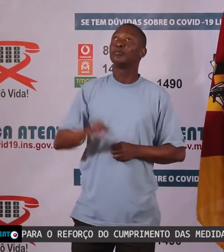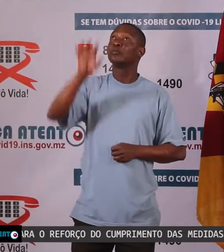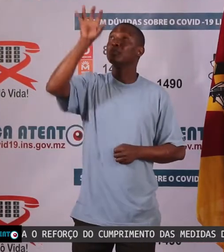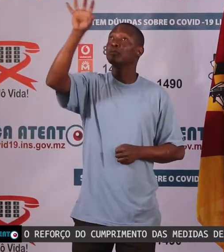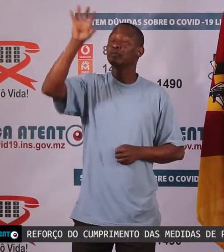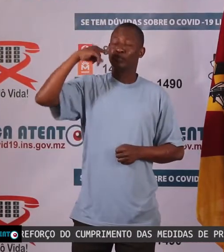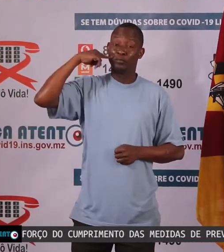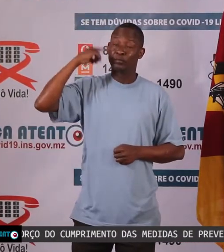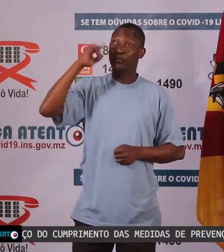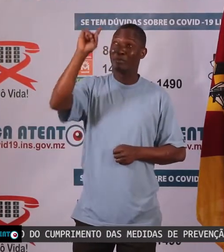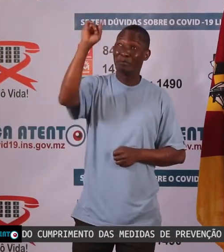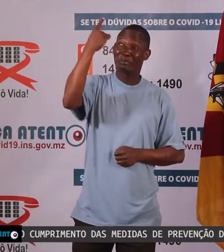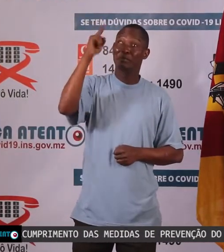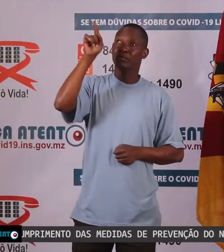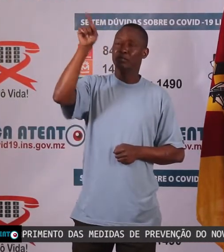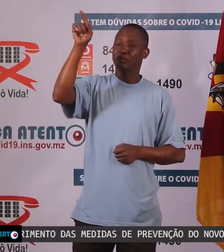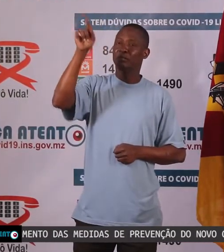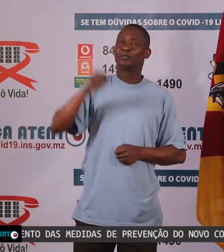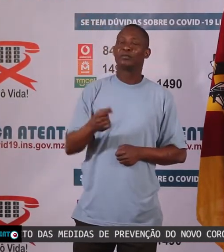em primeiro lugar, com